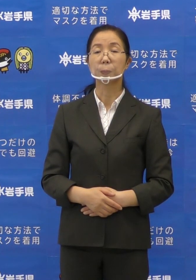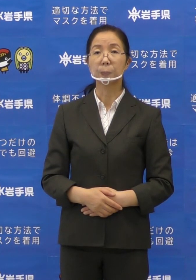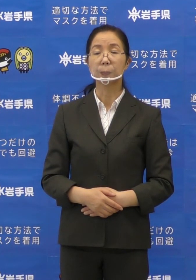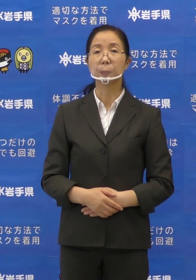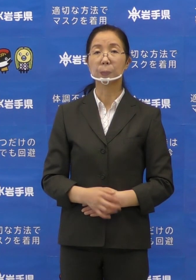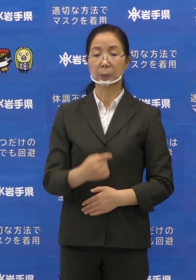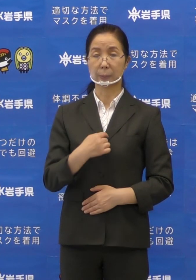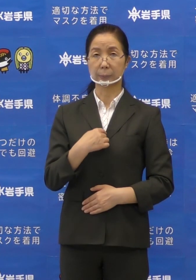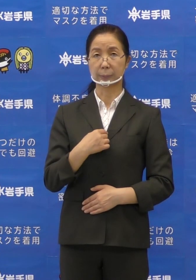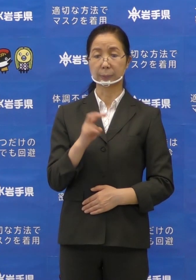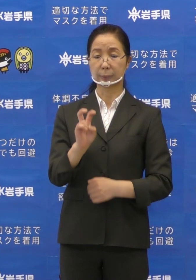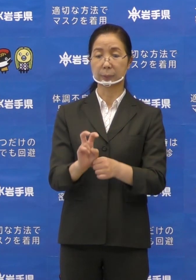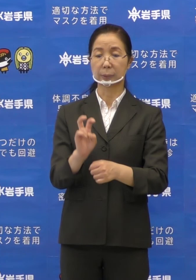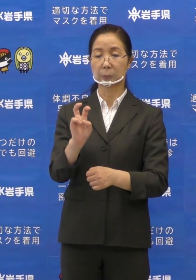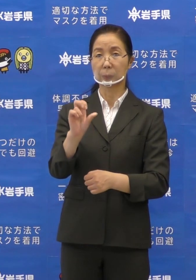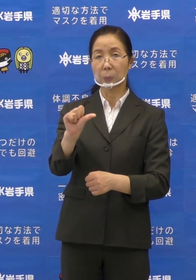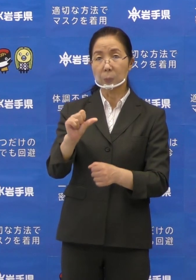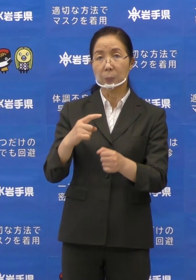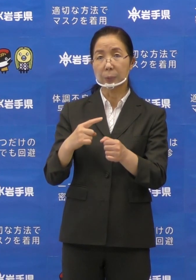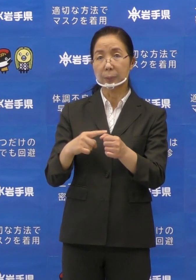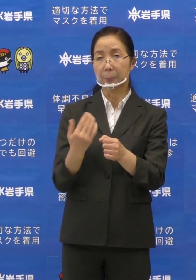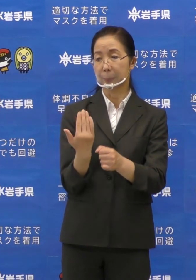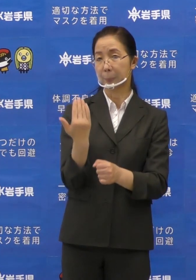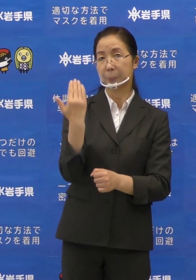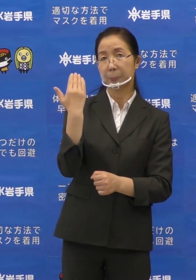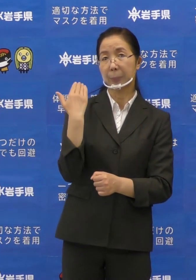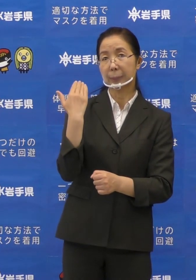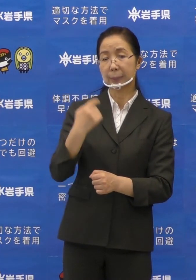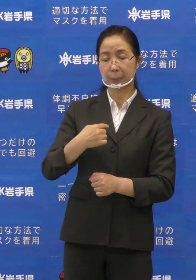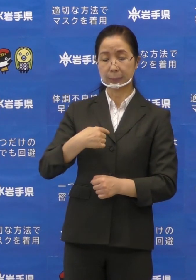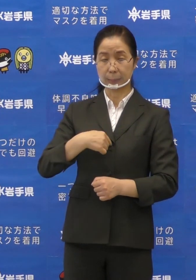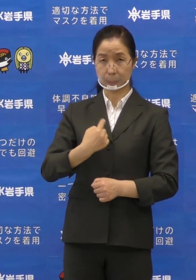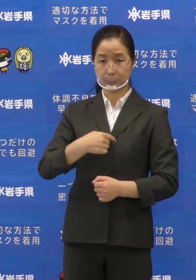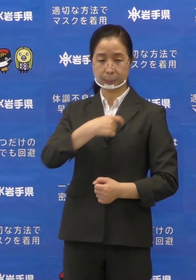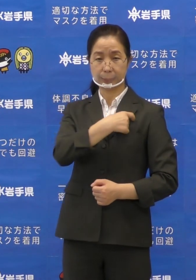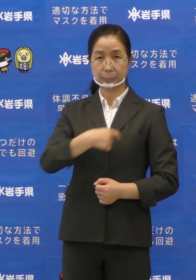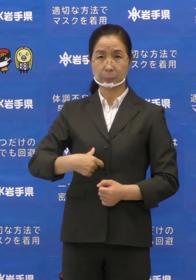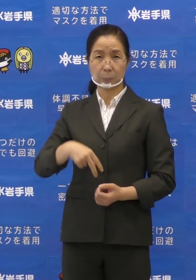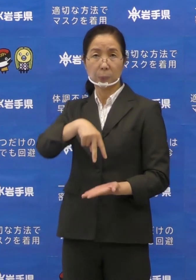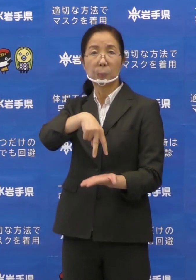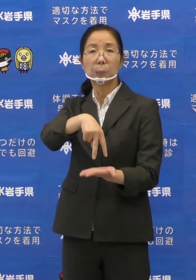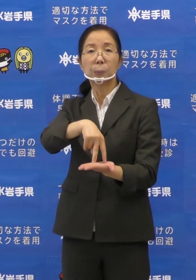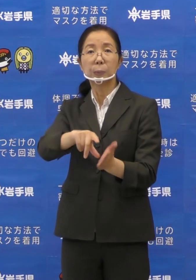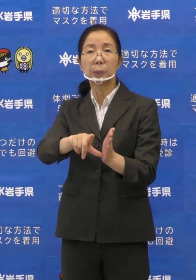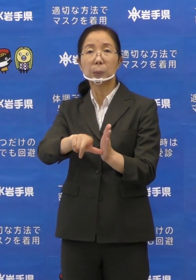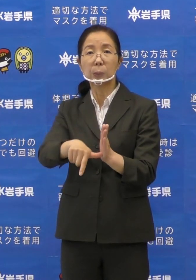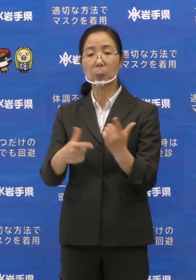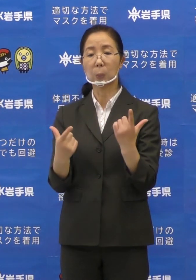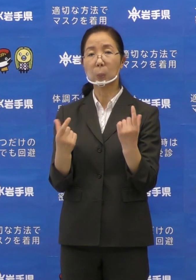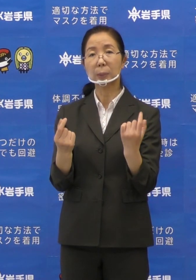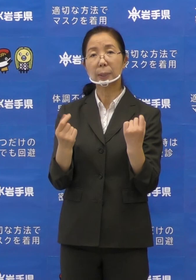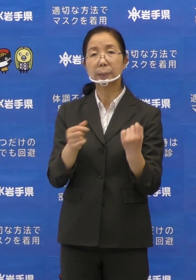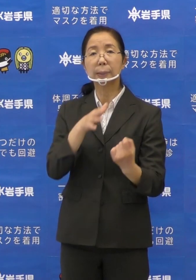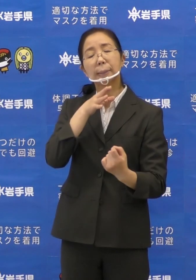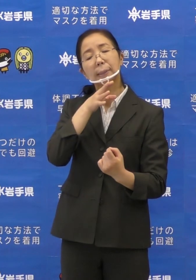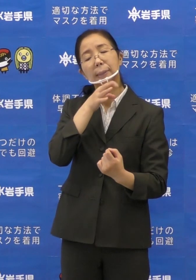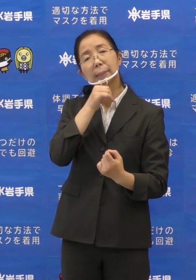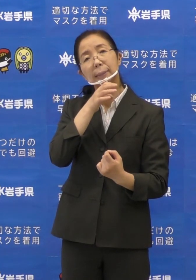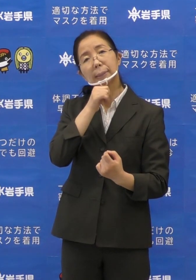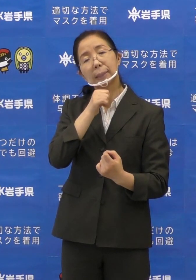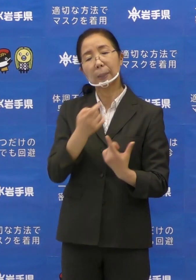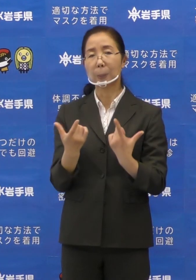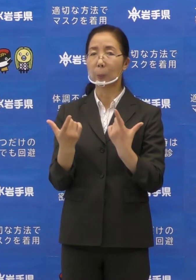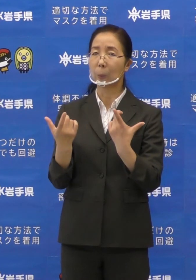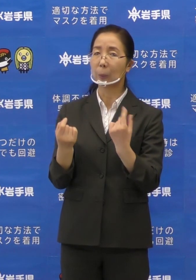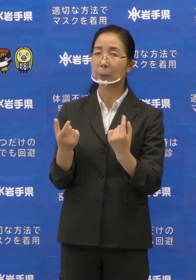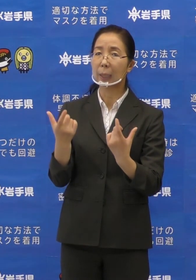私が25年前に立候補した時と同じような年齢で同じ